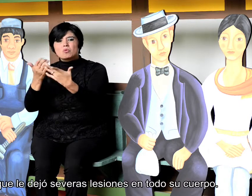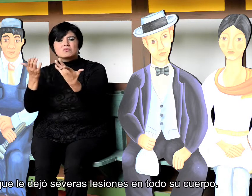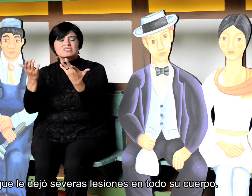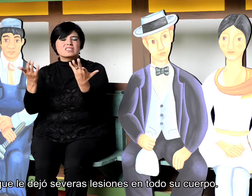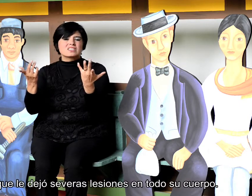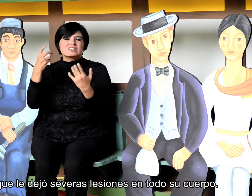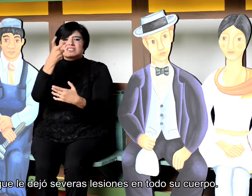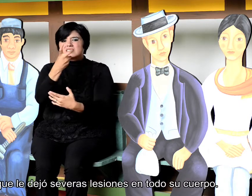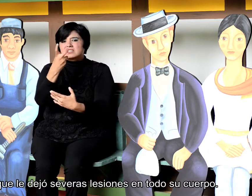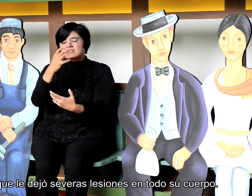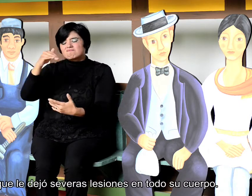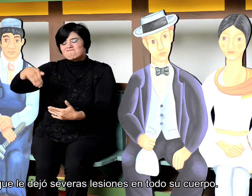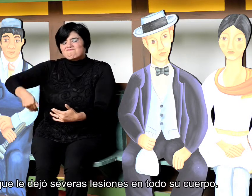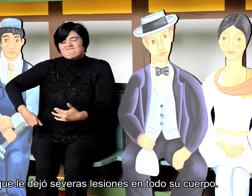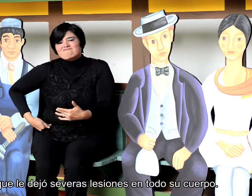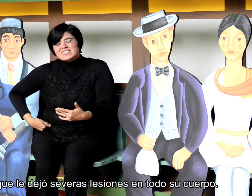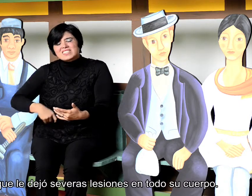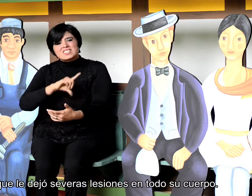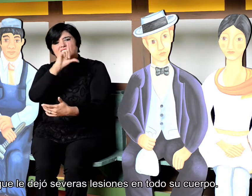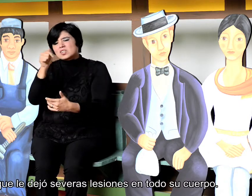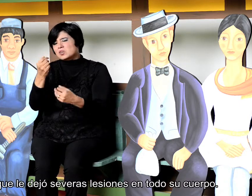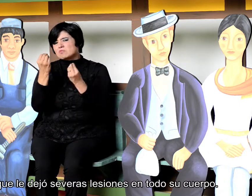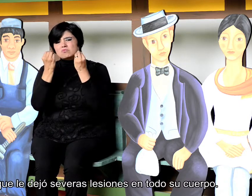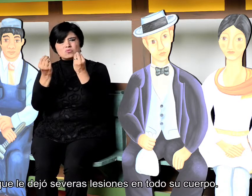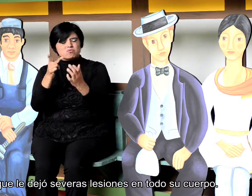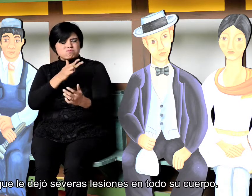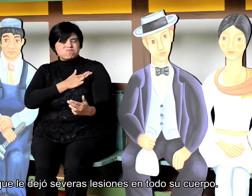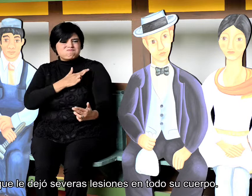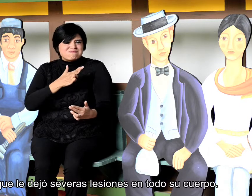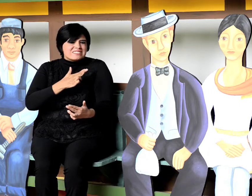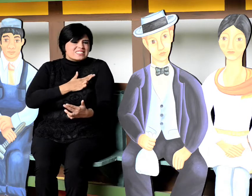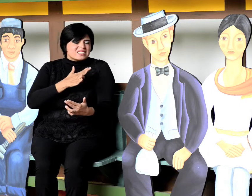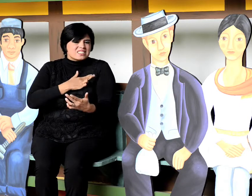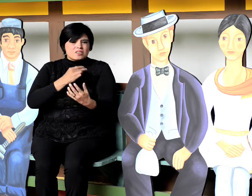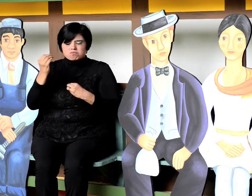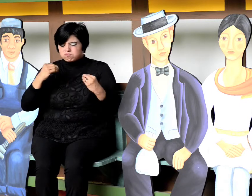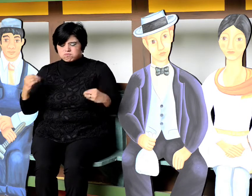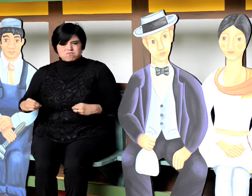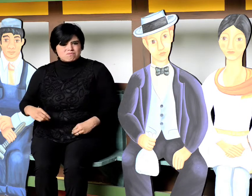que le dejó severas lesiones en todo su cuerpo.